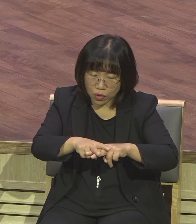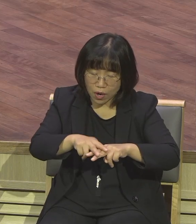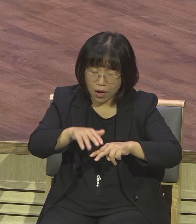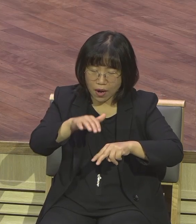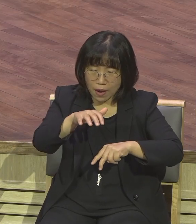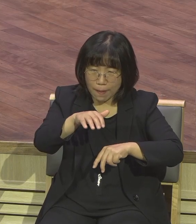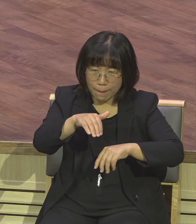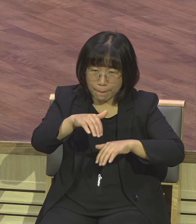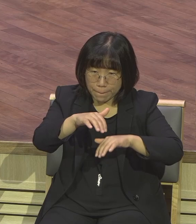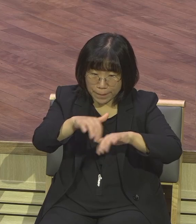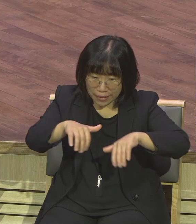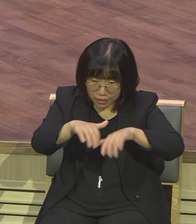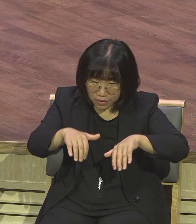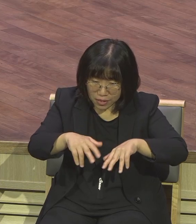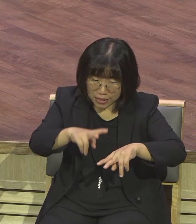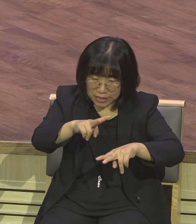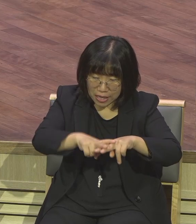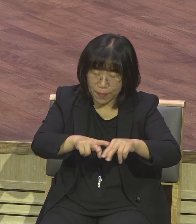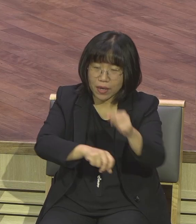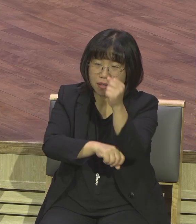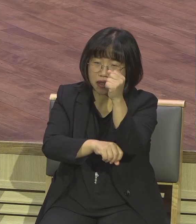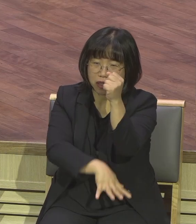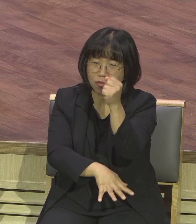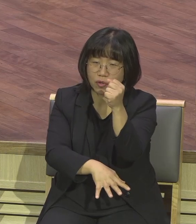근원, 그렇죠. 샘의 근원.